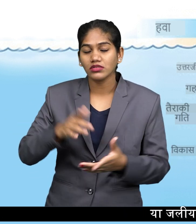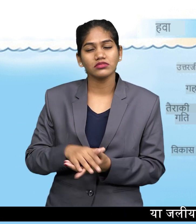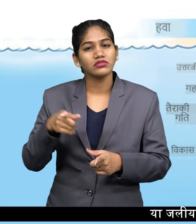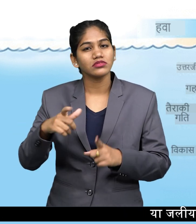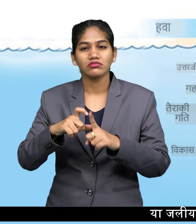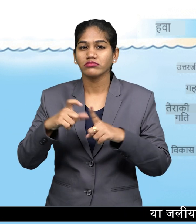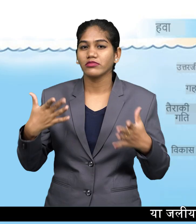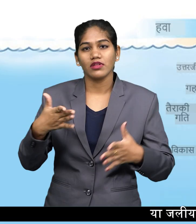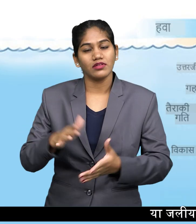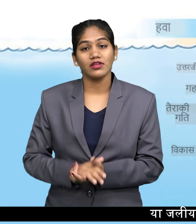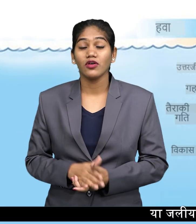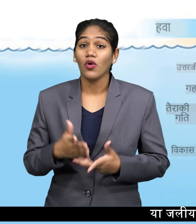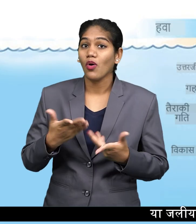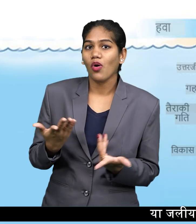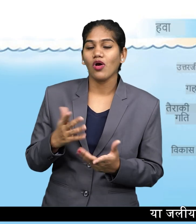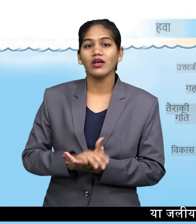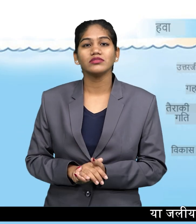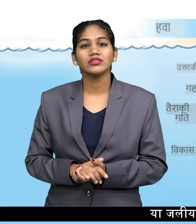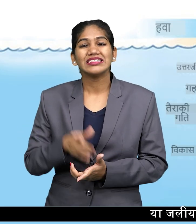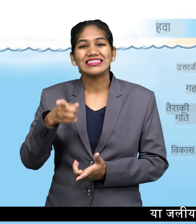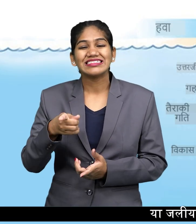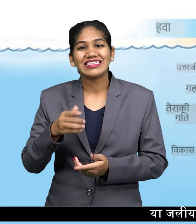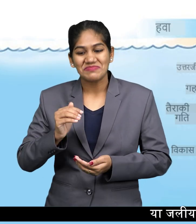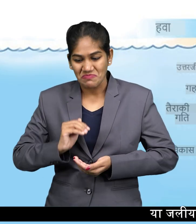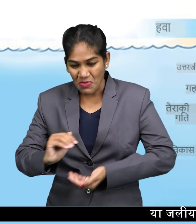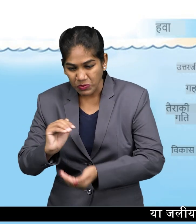जलीय जीवों में प्रजनन को प्रभावित करेगा।